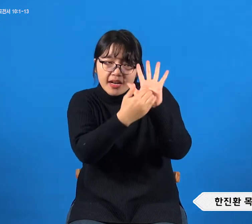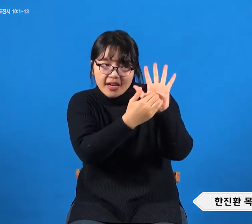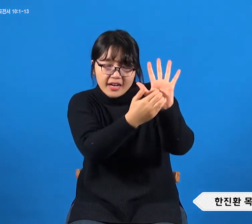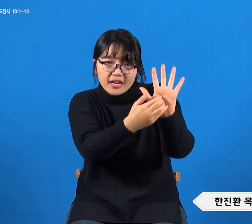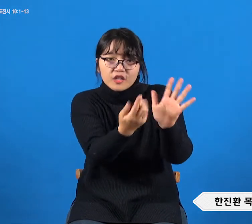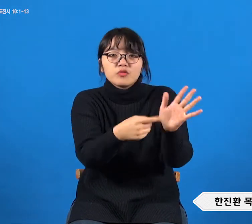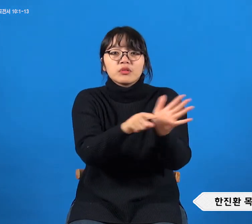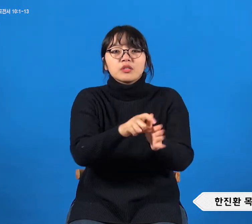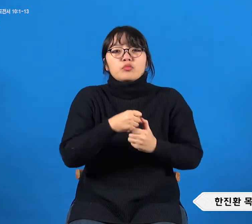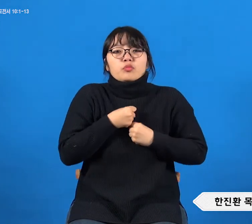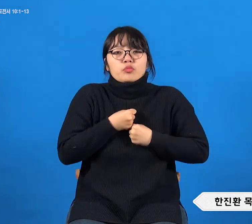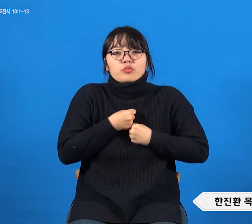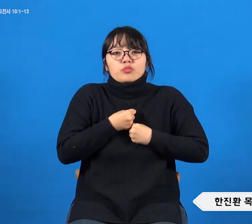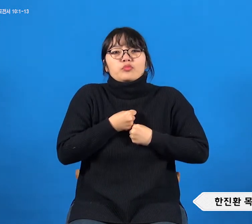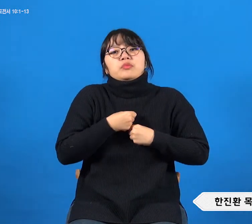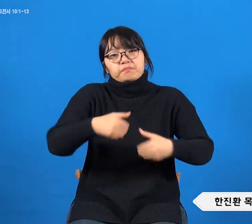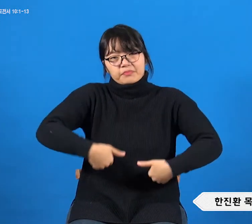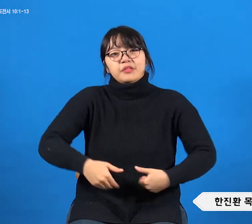조심해야 됩니다.